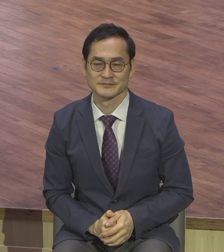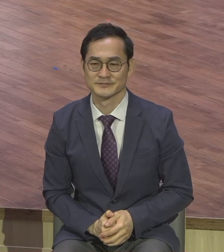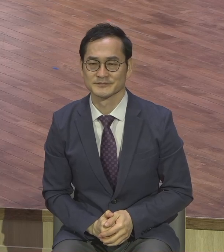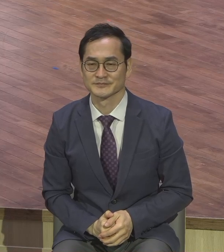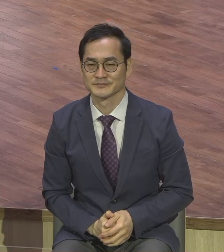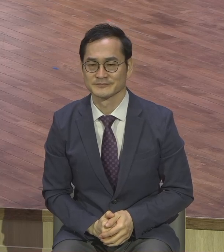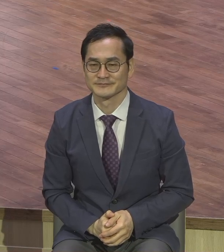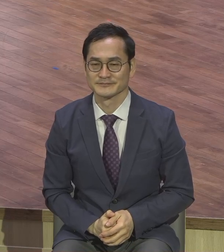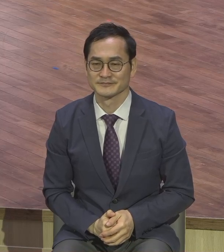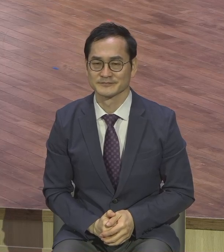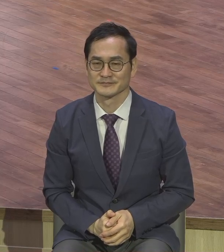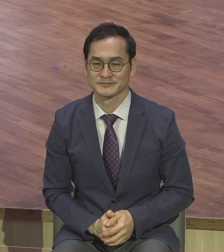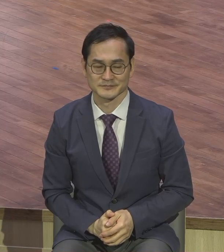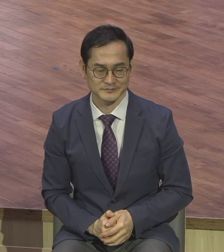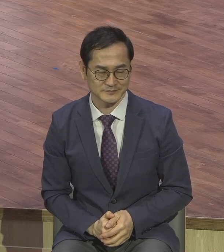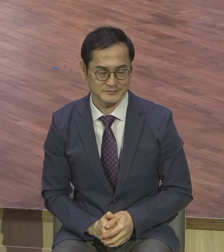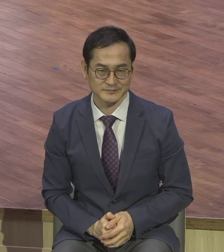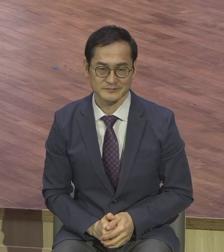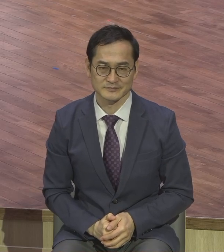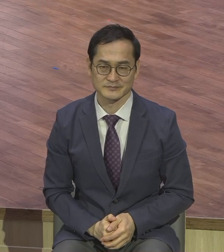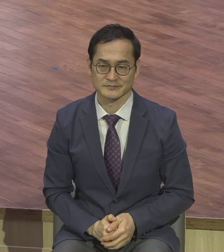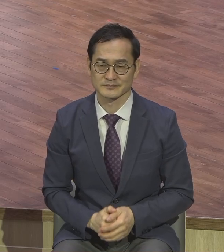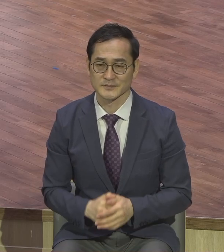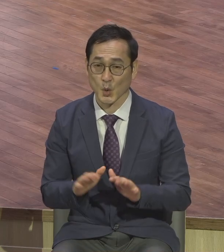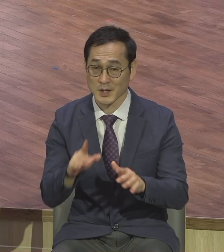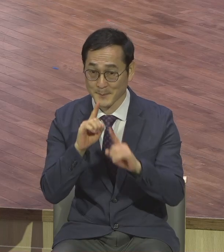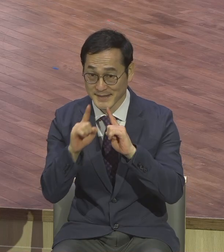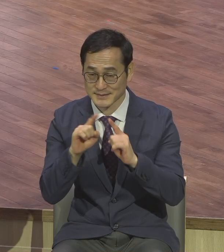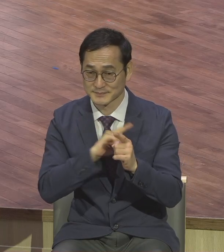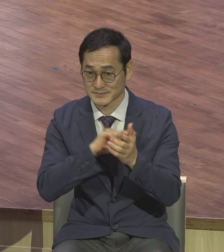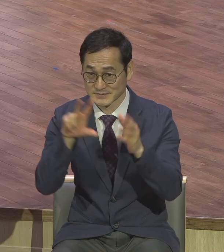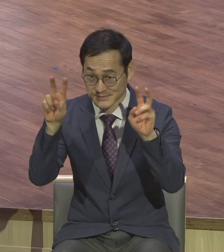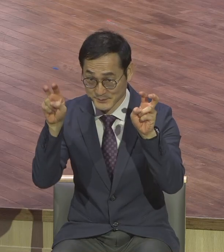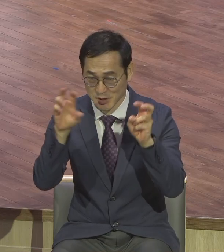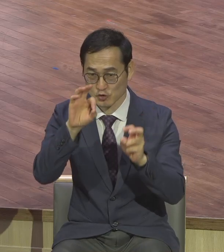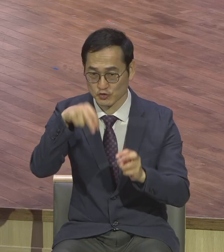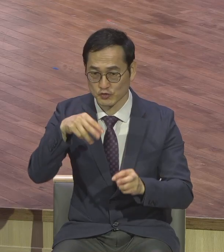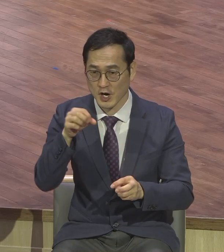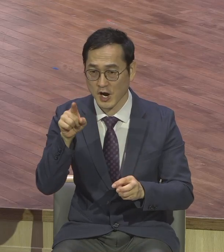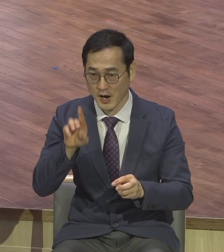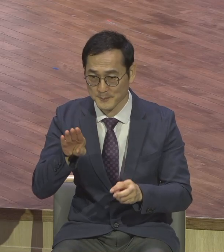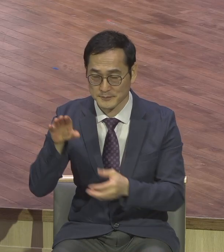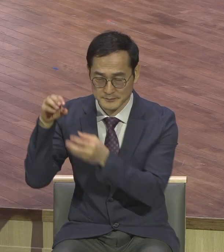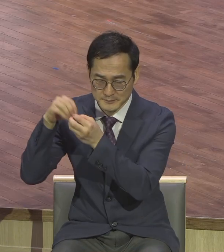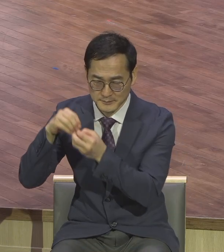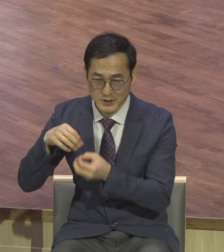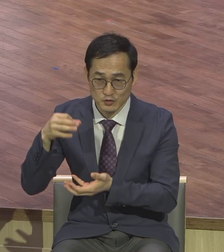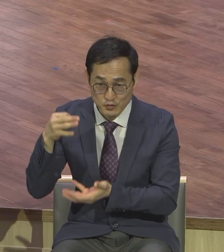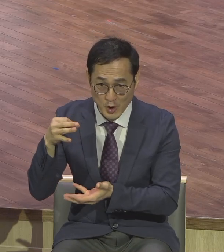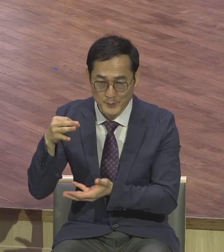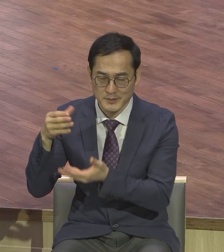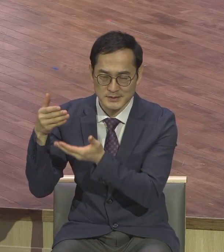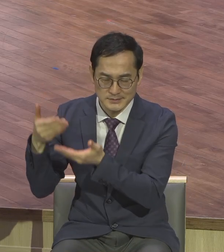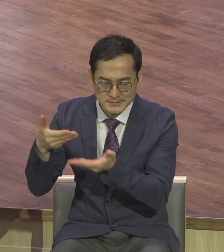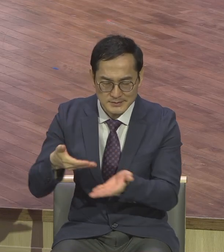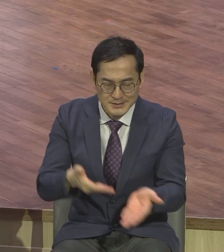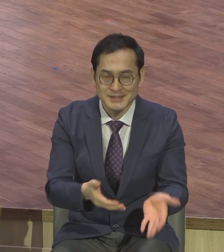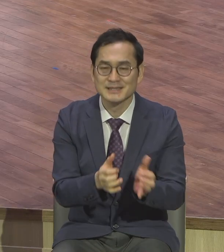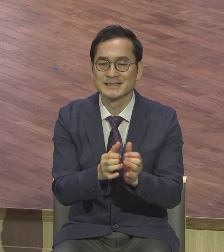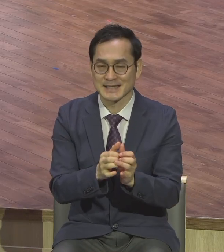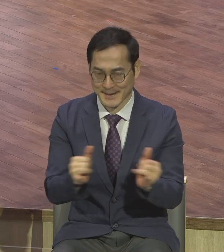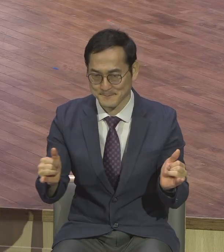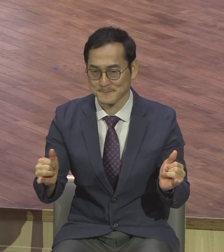읽어드린 말씀 가지고 유업을 이을 자라는 제목으로 말씀을 드립니다. 원래 10월 첫